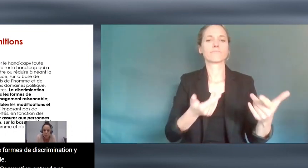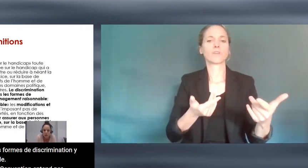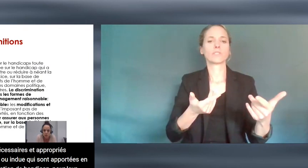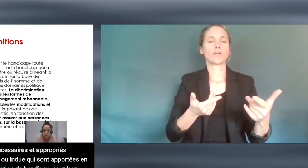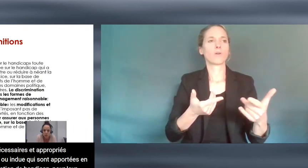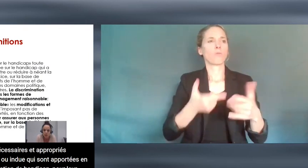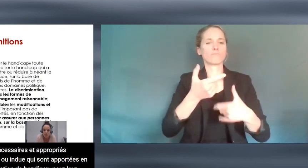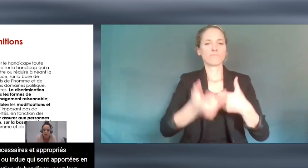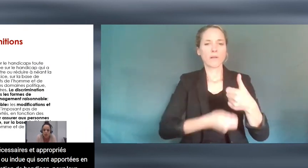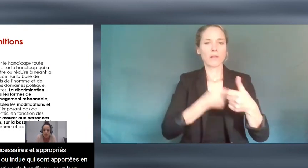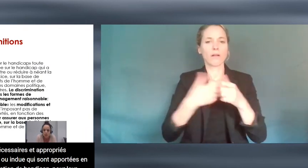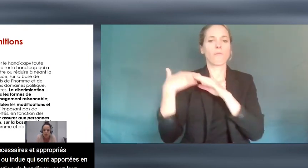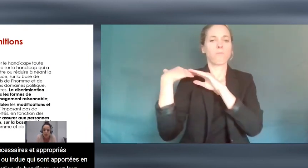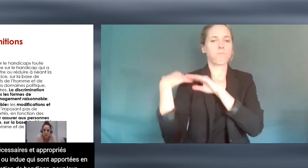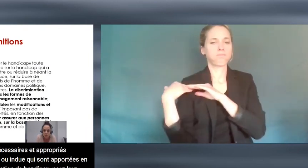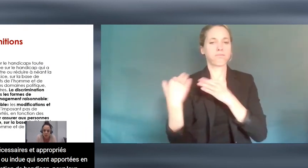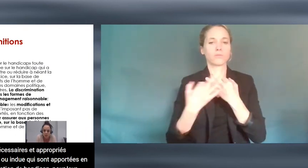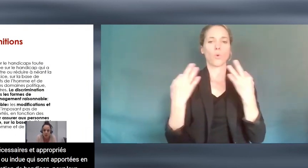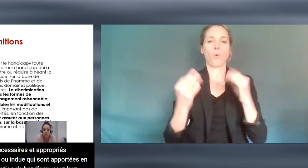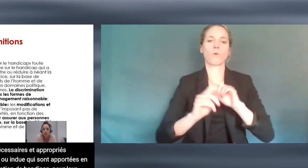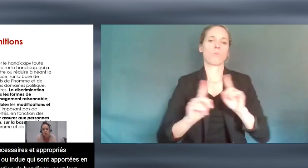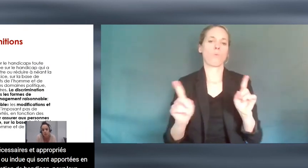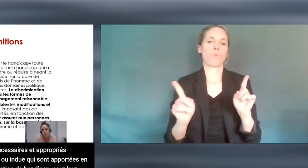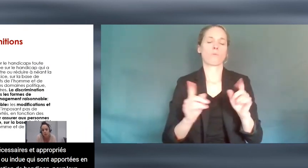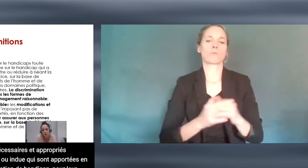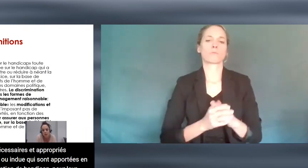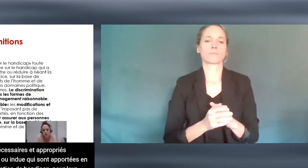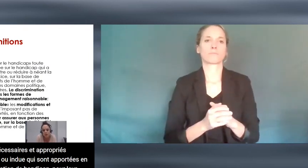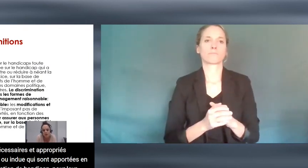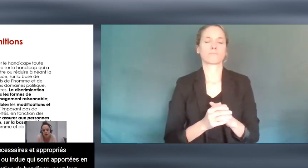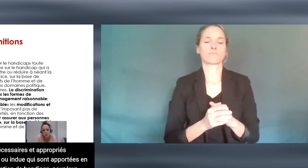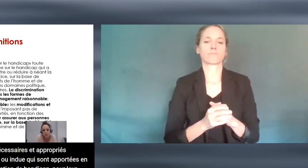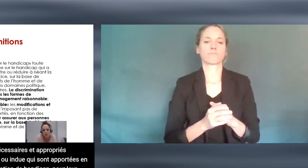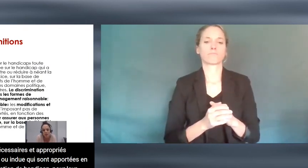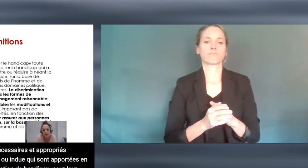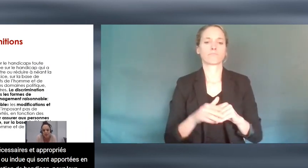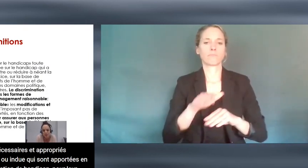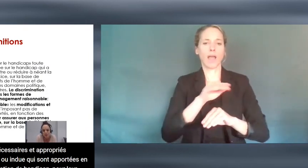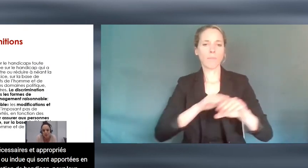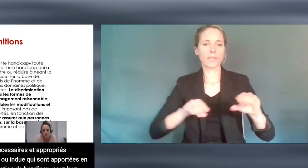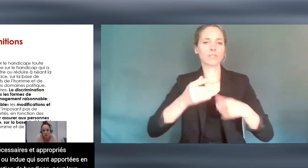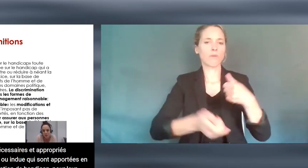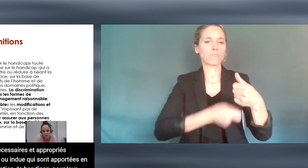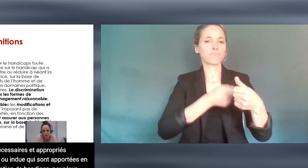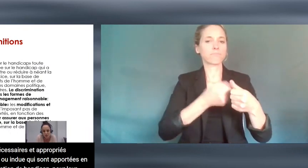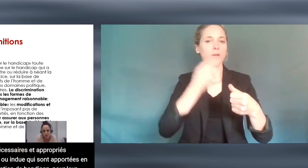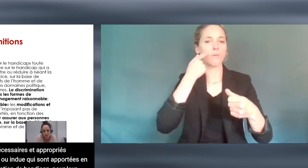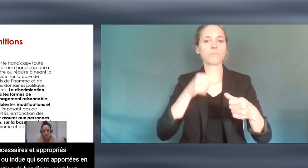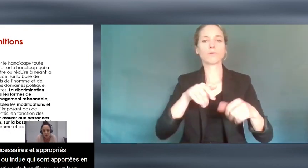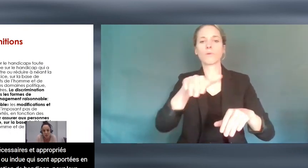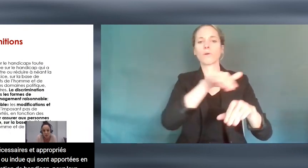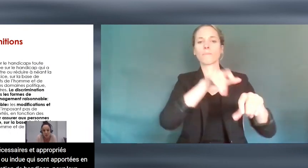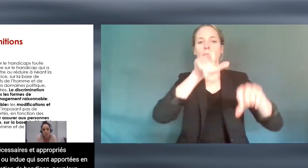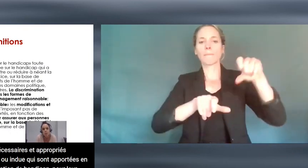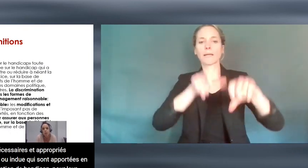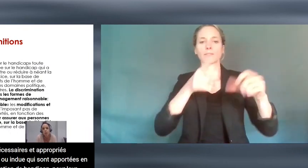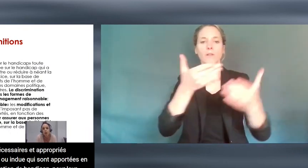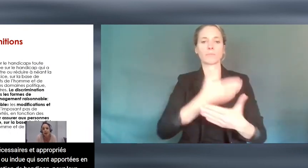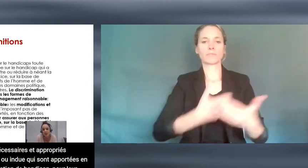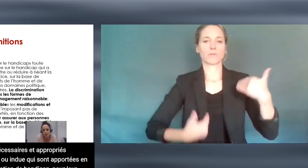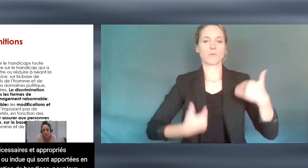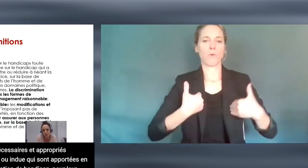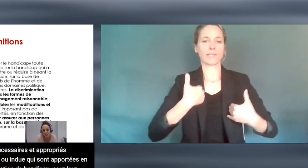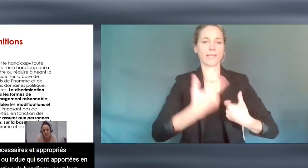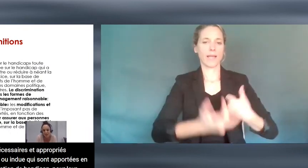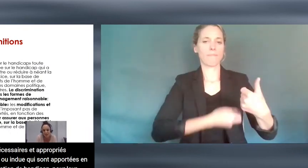disproportionnées ou indues qui sont apportées en fonction des besoins des personnes en situation de handicap pour